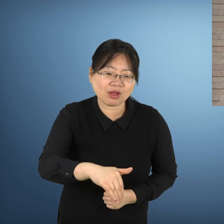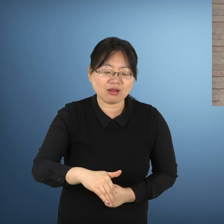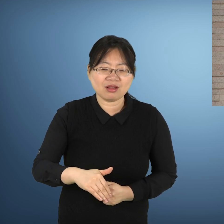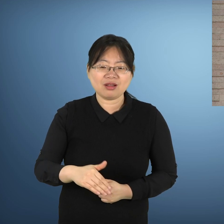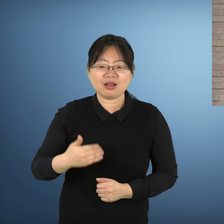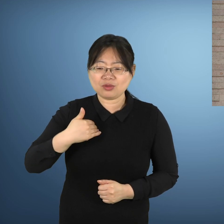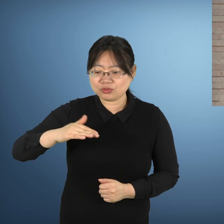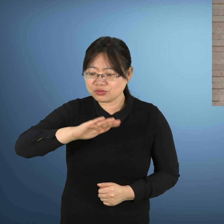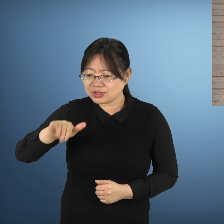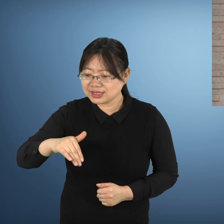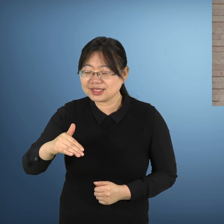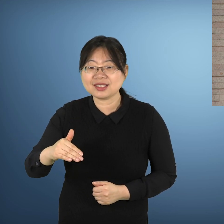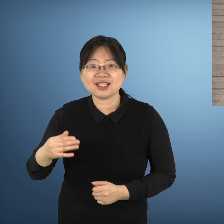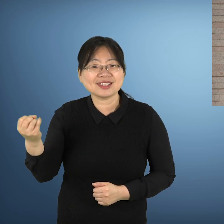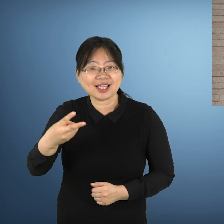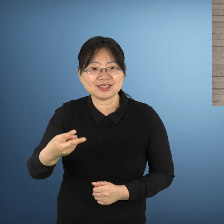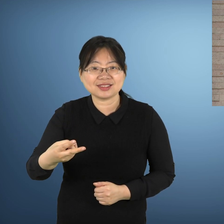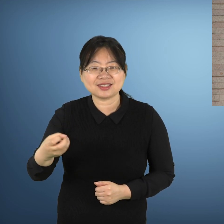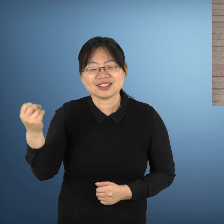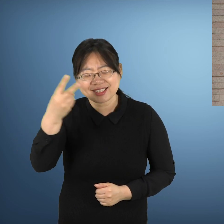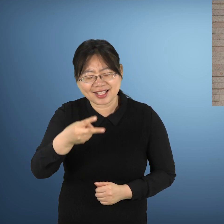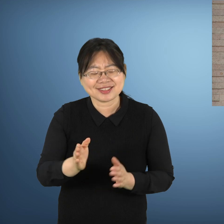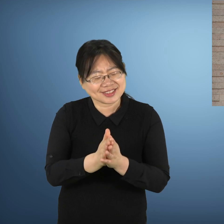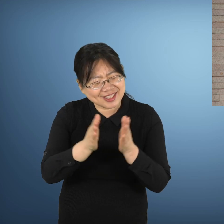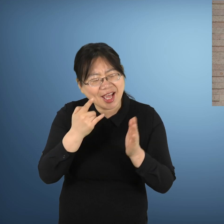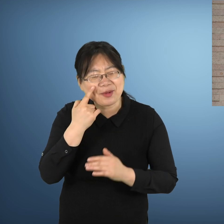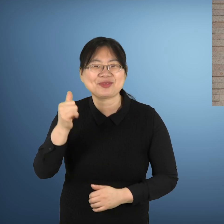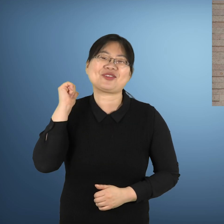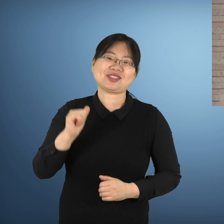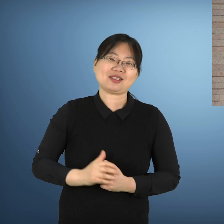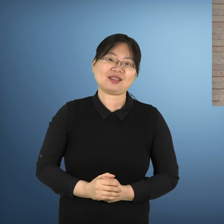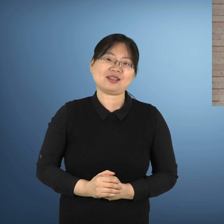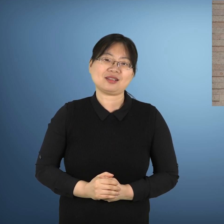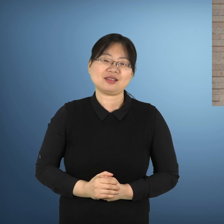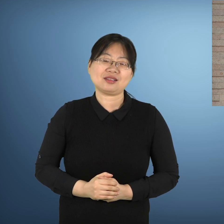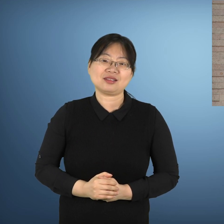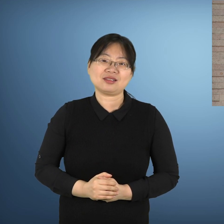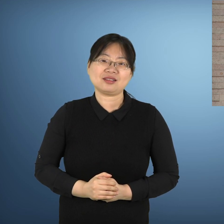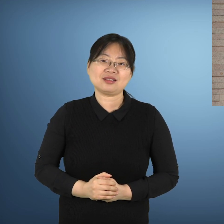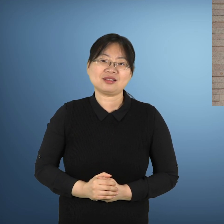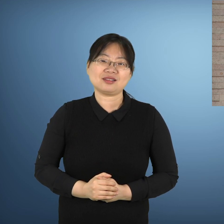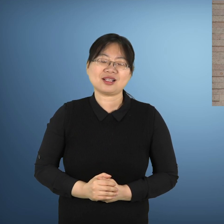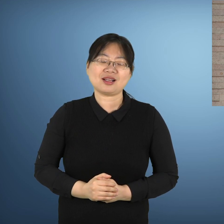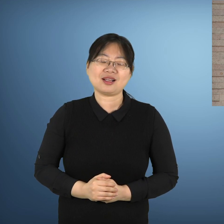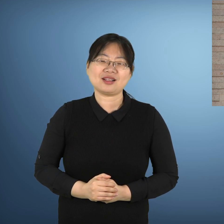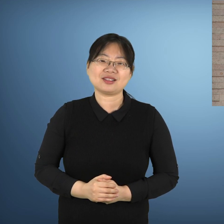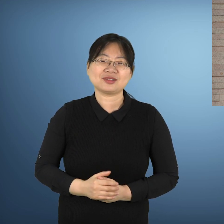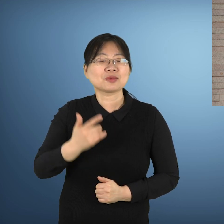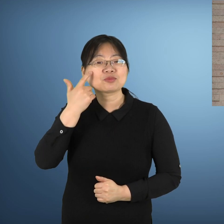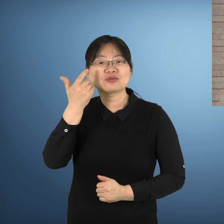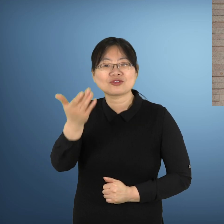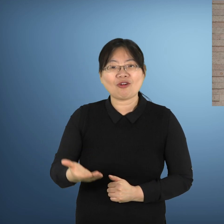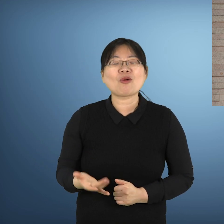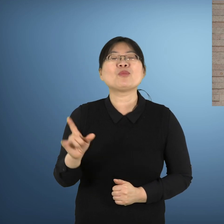우리 다시 시작하자. 그리고 이제 이렇게 묻습니다.